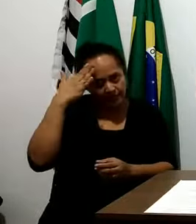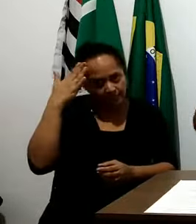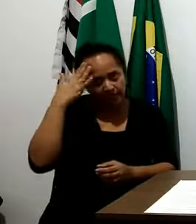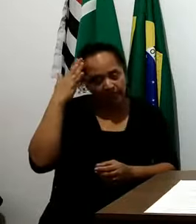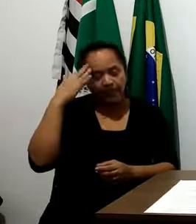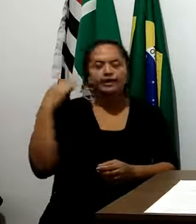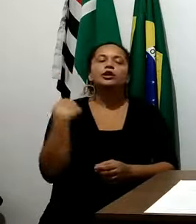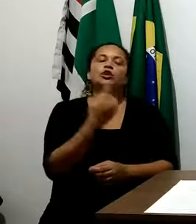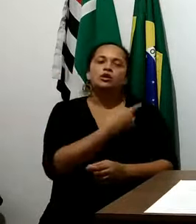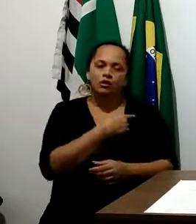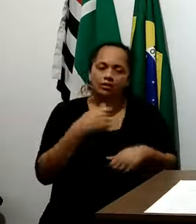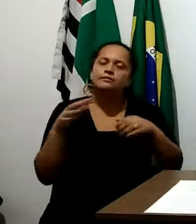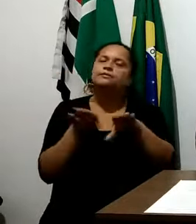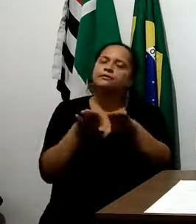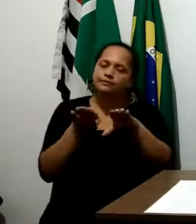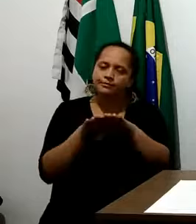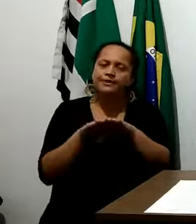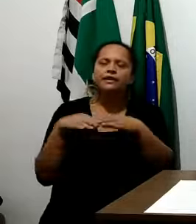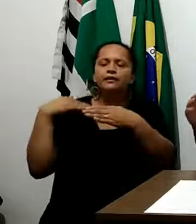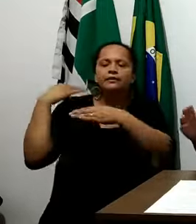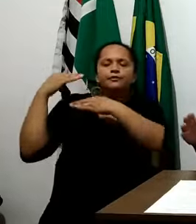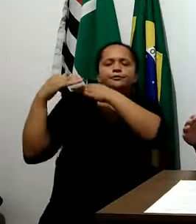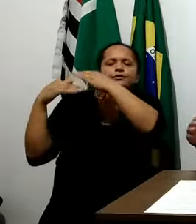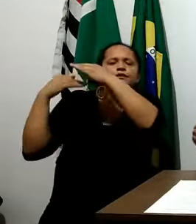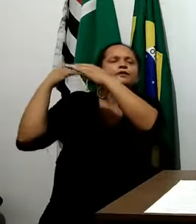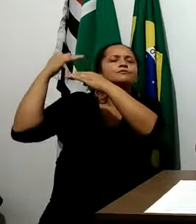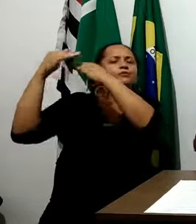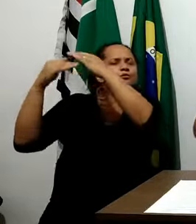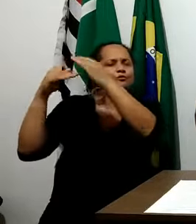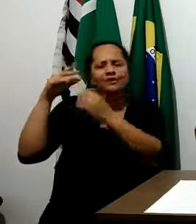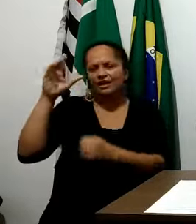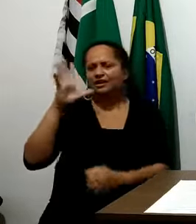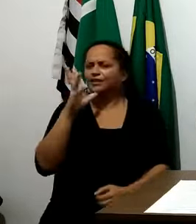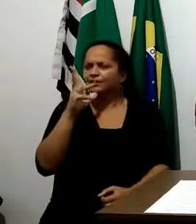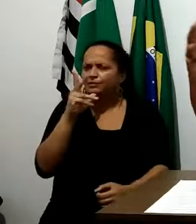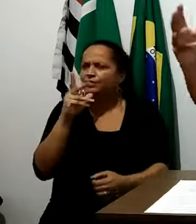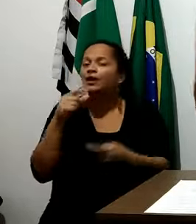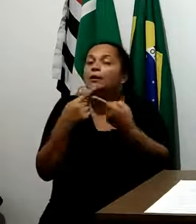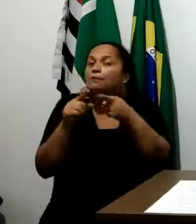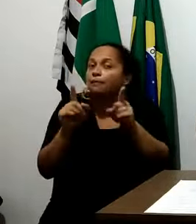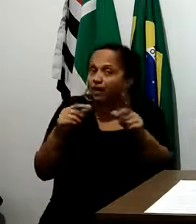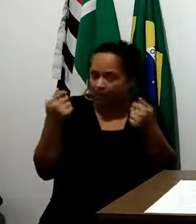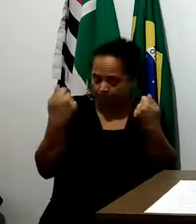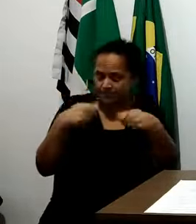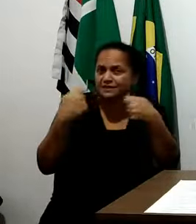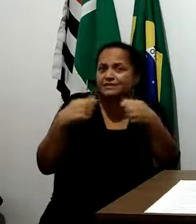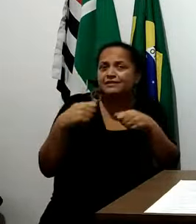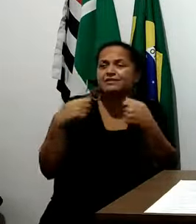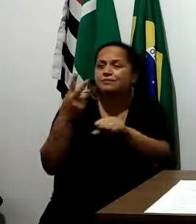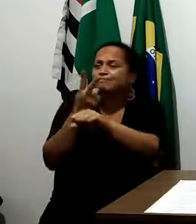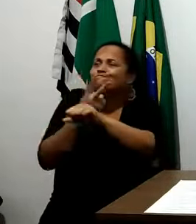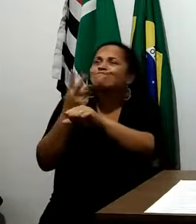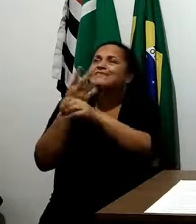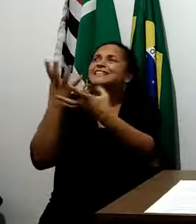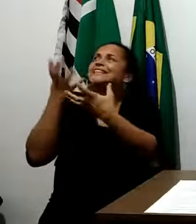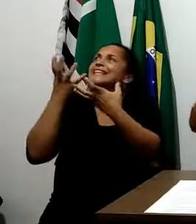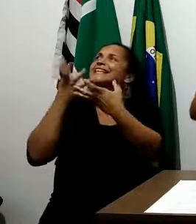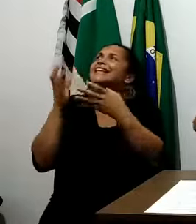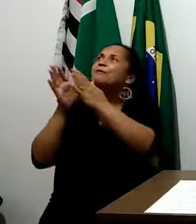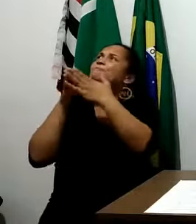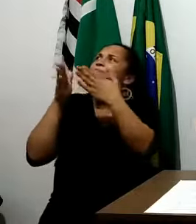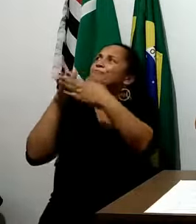processo de santificação, e não somos perfeitos, mas estamos buscando que o Senhor possa nos tornar cada vez mais